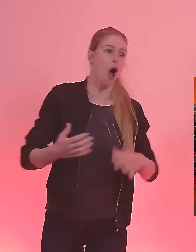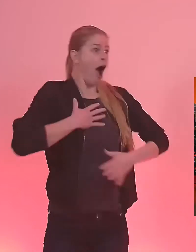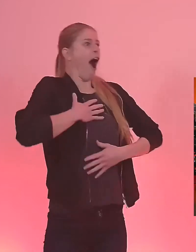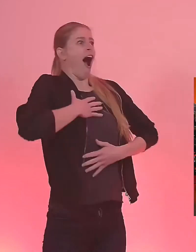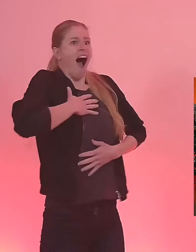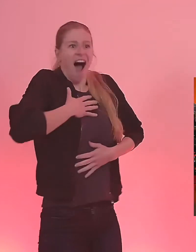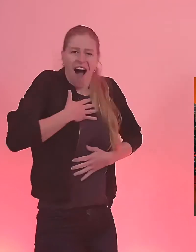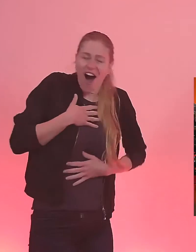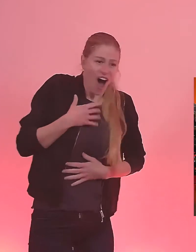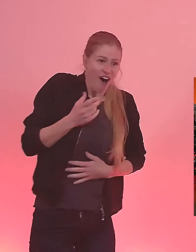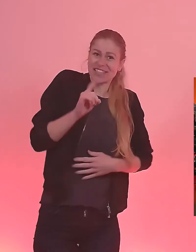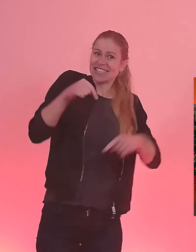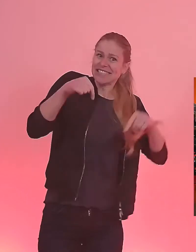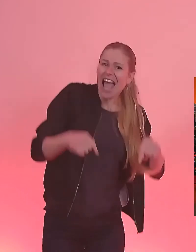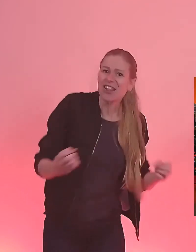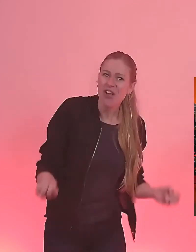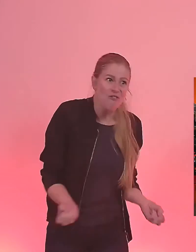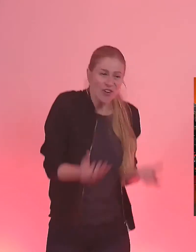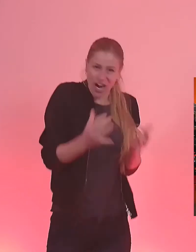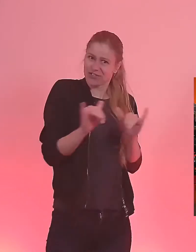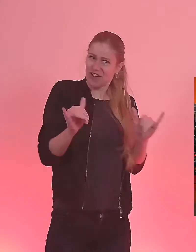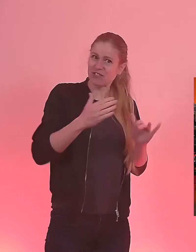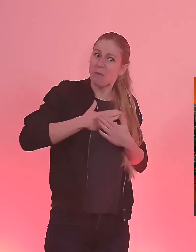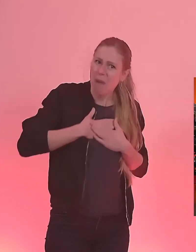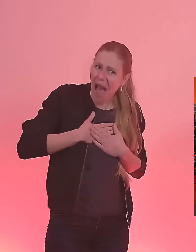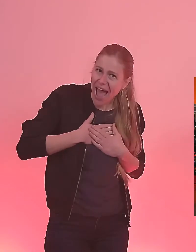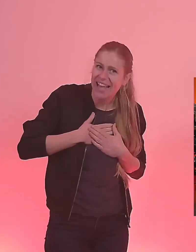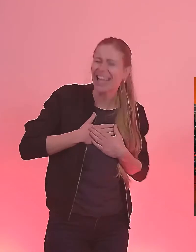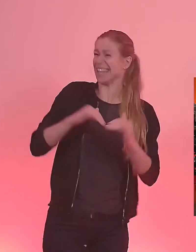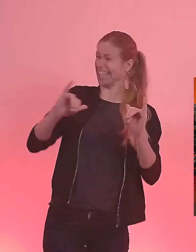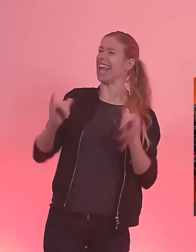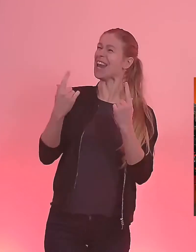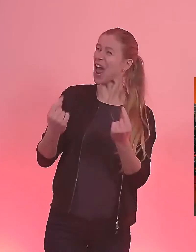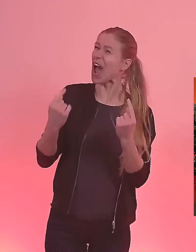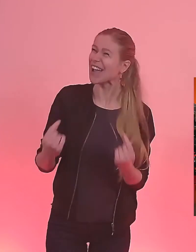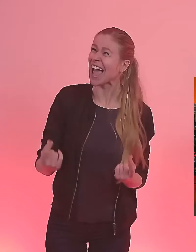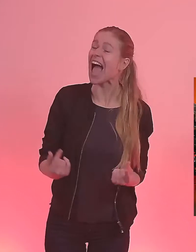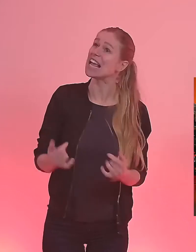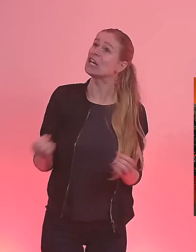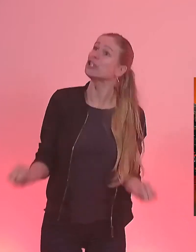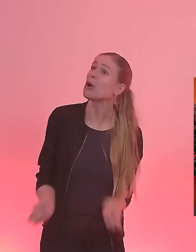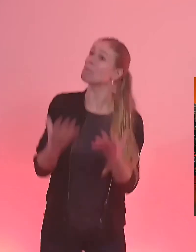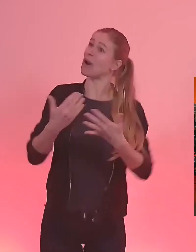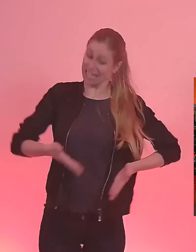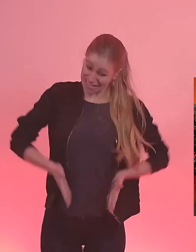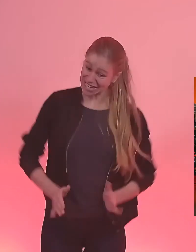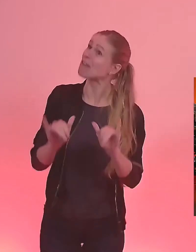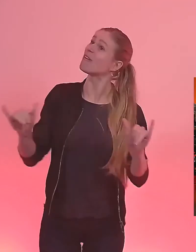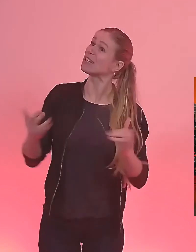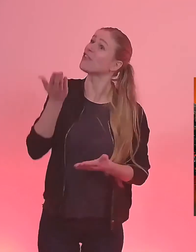Surprise! Wat is dit nou? Een verrassingsfeestje voor mij? Ja, ja, leuk. Een surprise kraamfeestje voor jou en Joshua. Wat